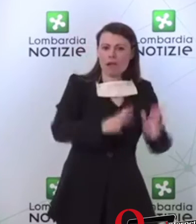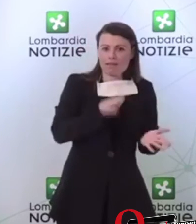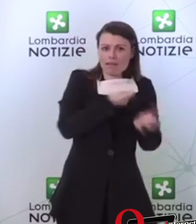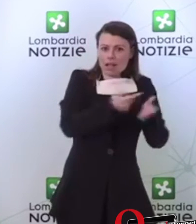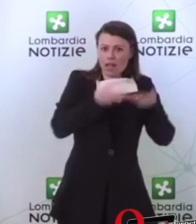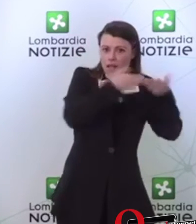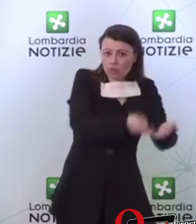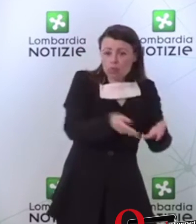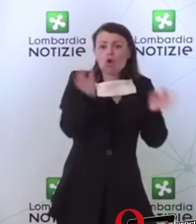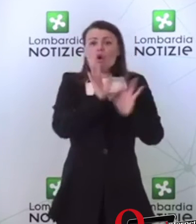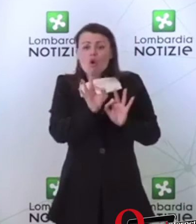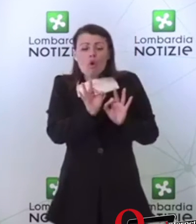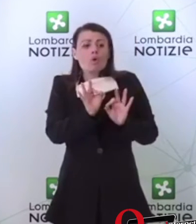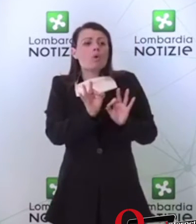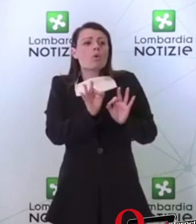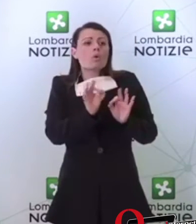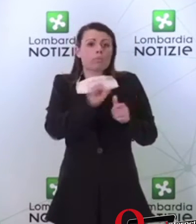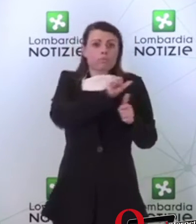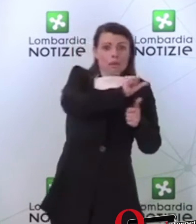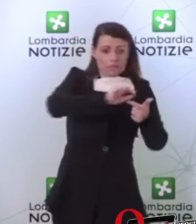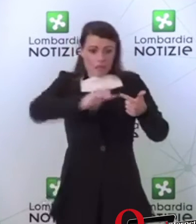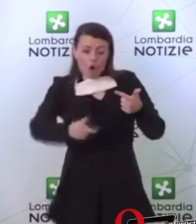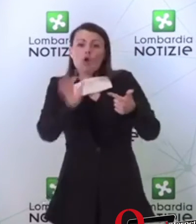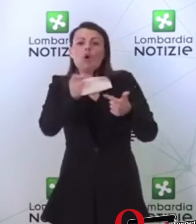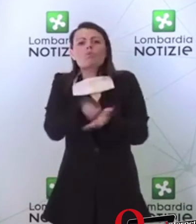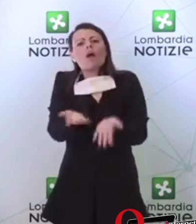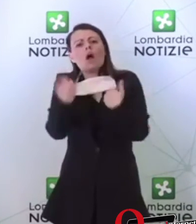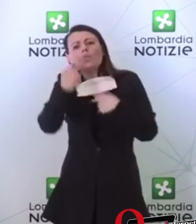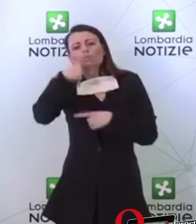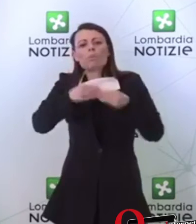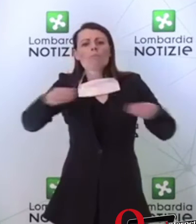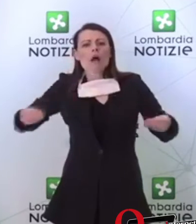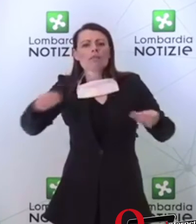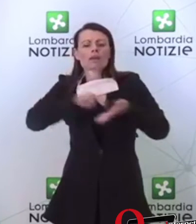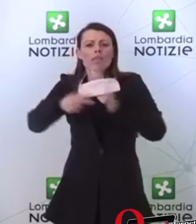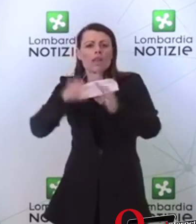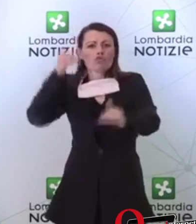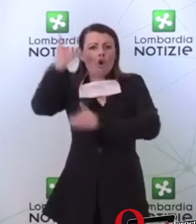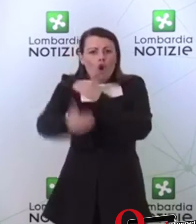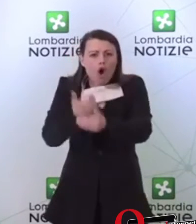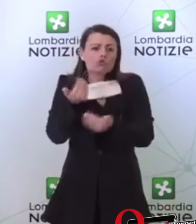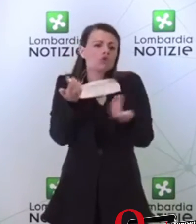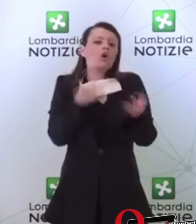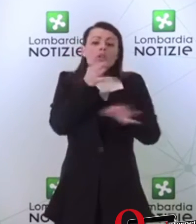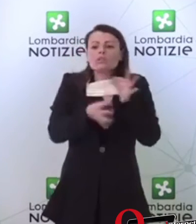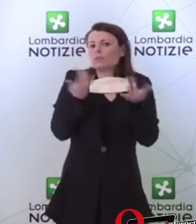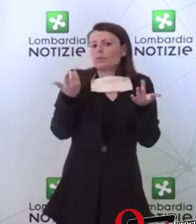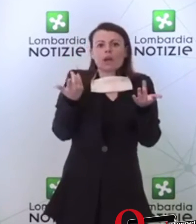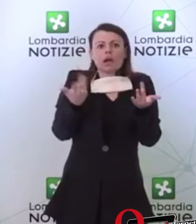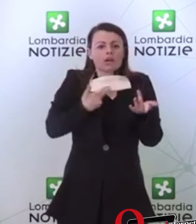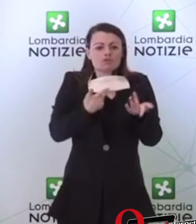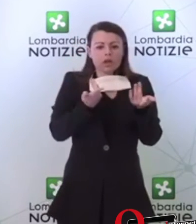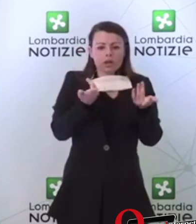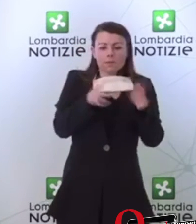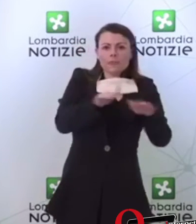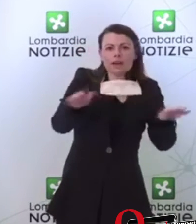di materiale tecnologico. Intendiamo riferirci alla possibilità per tutti i ragazzi che magari non sono